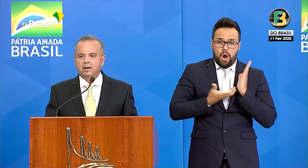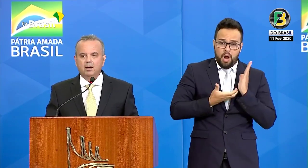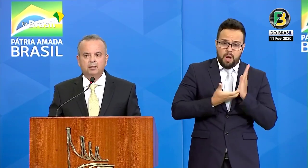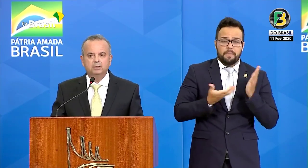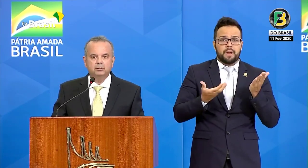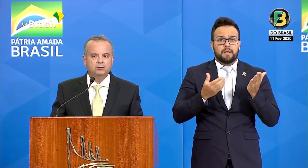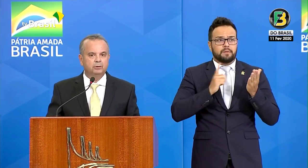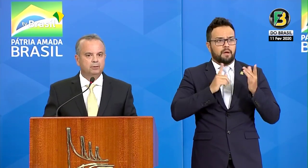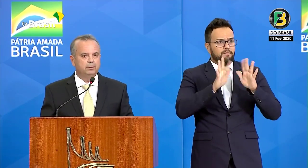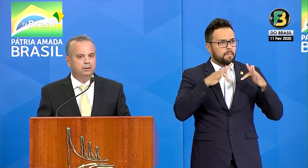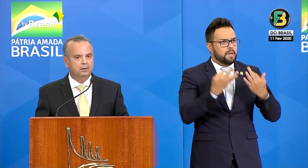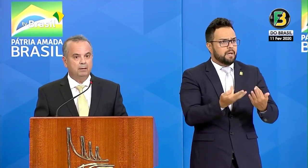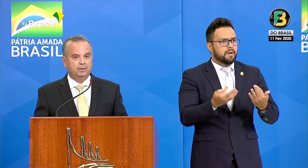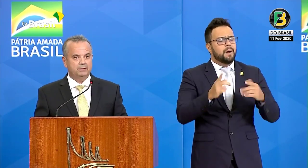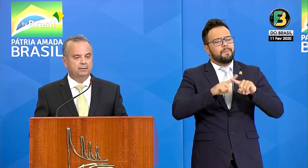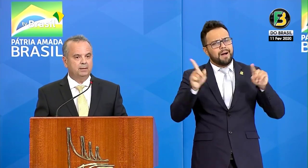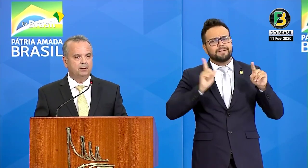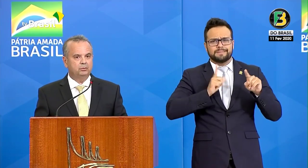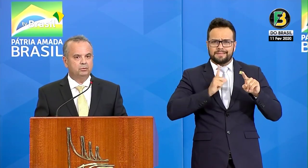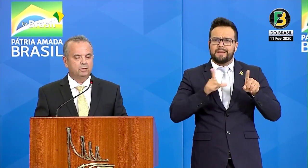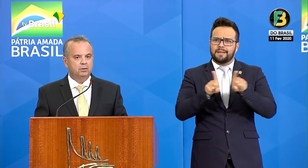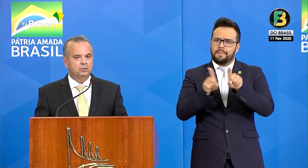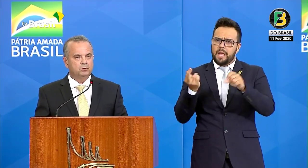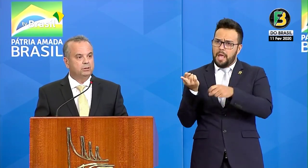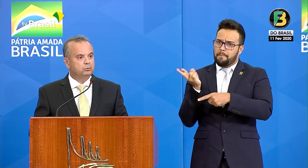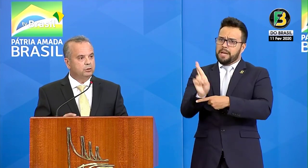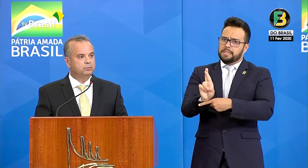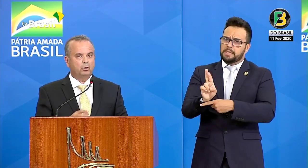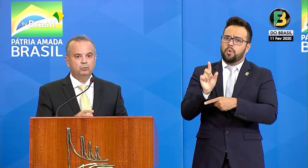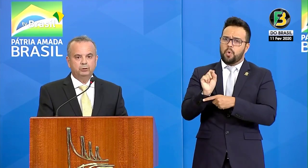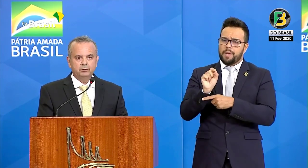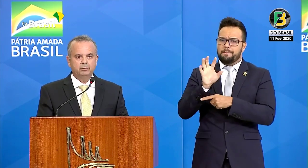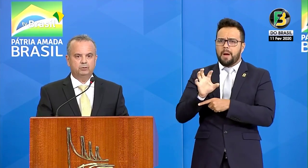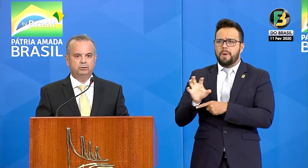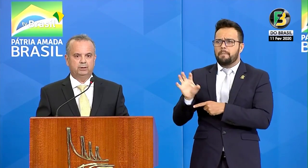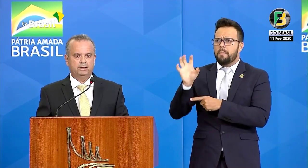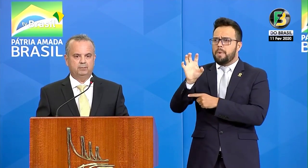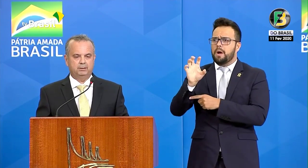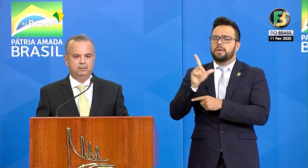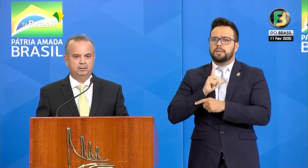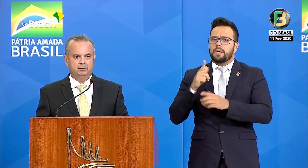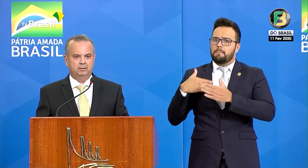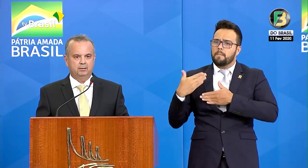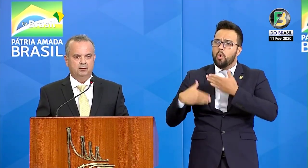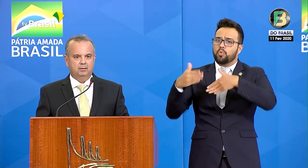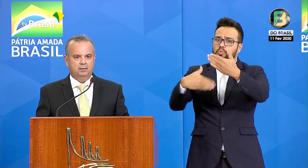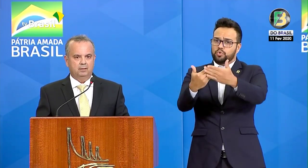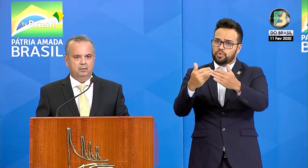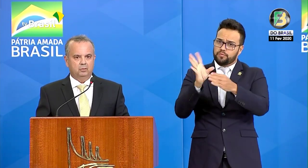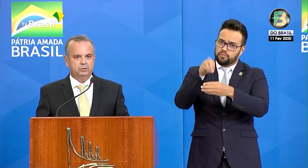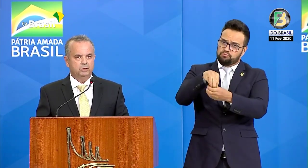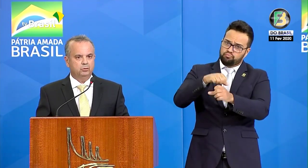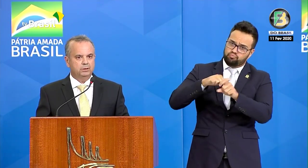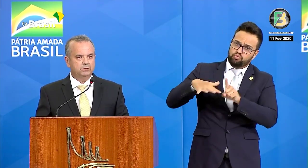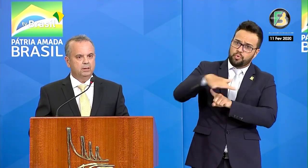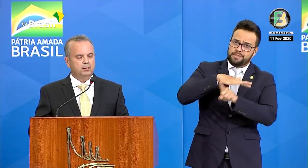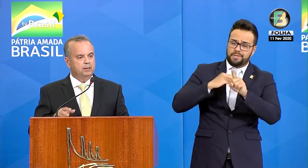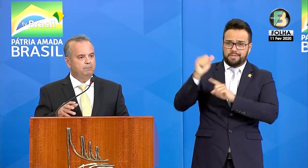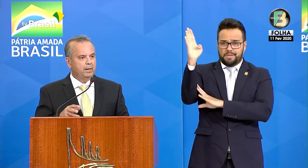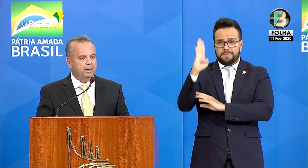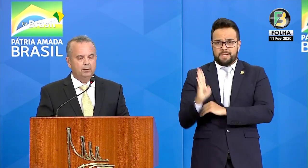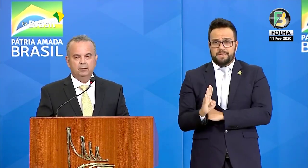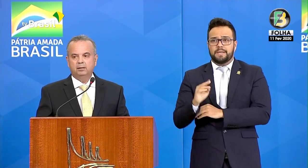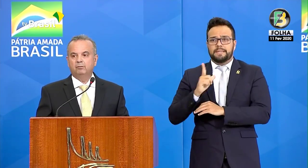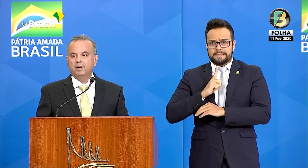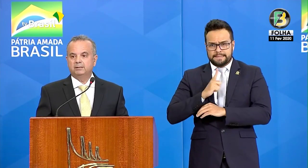familiares, aqui estão também representados os setores produtivos da sociedade brasileira. Os setores